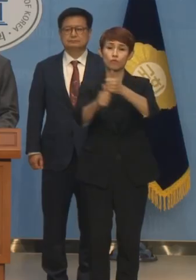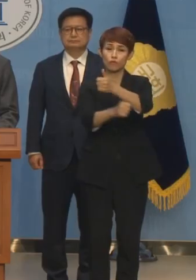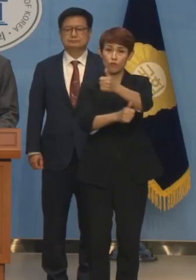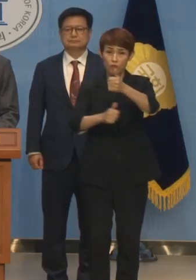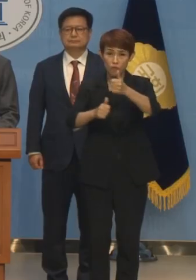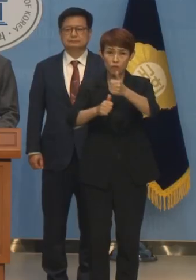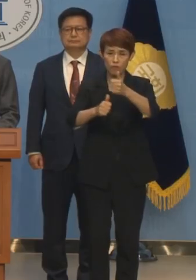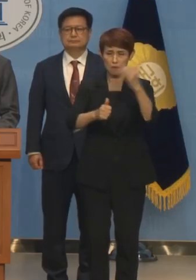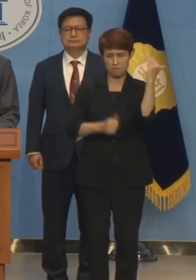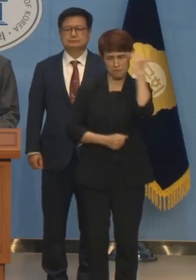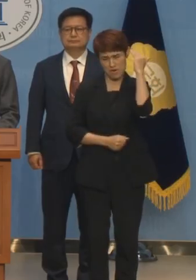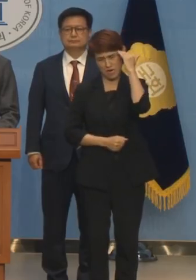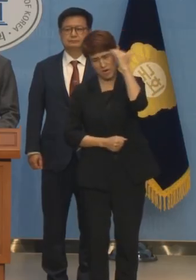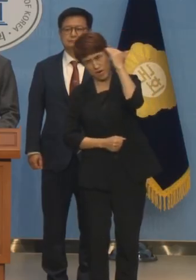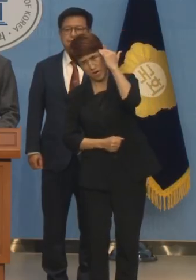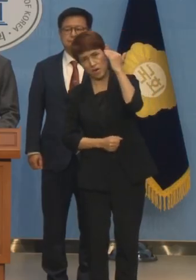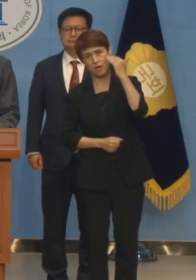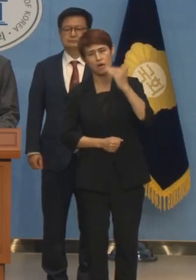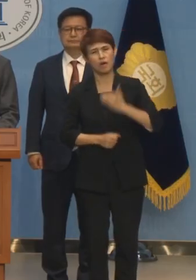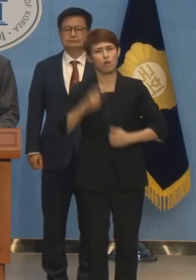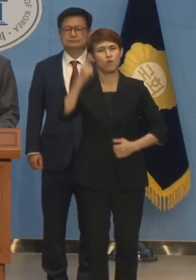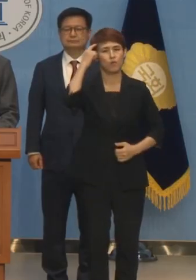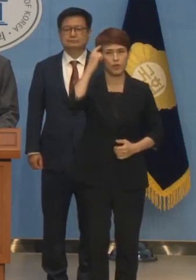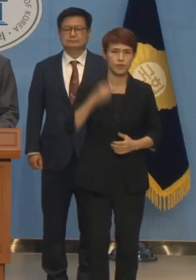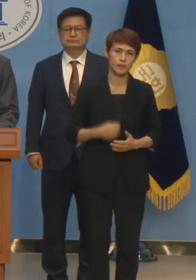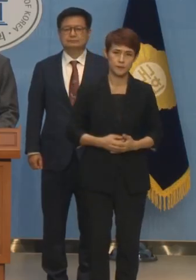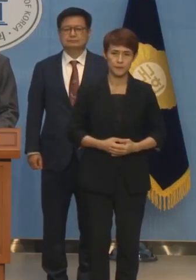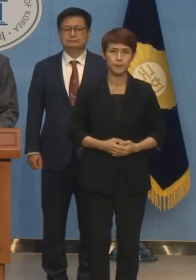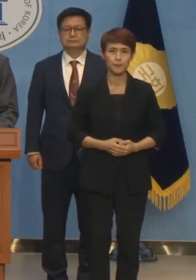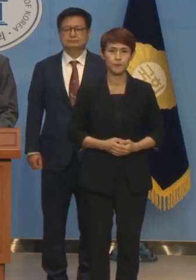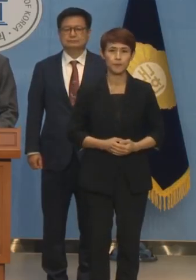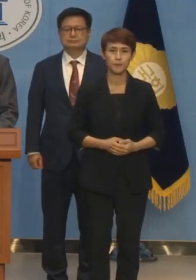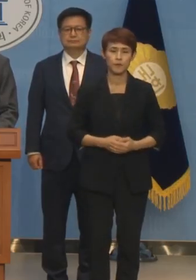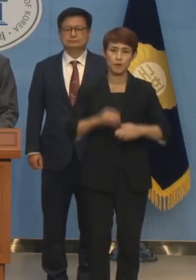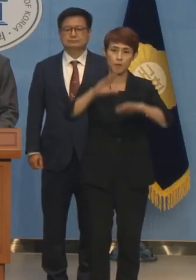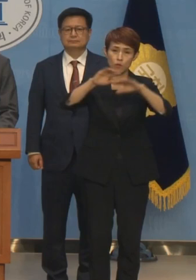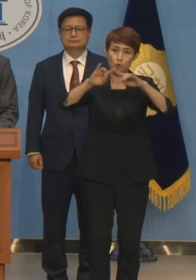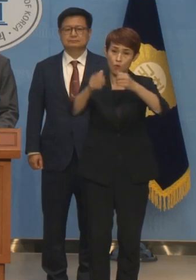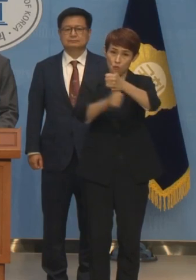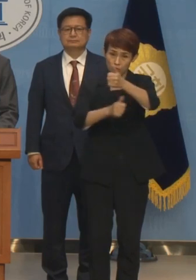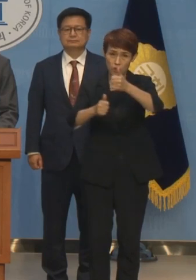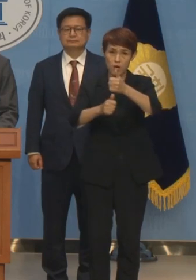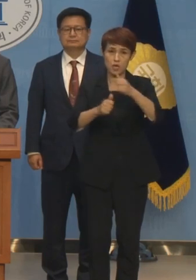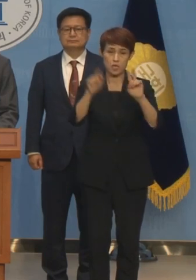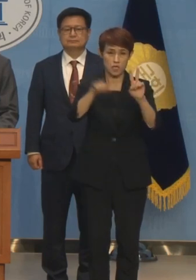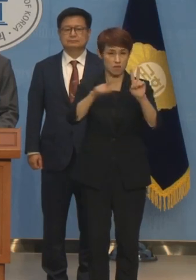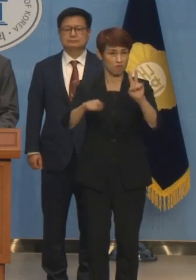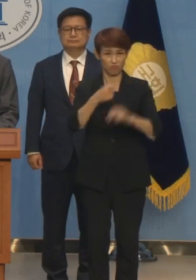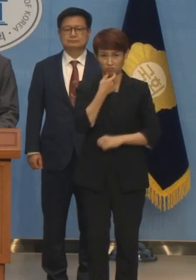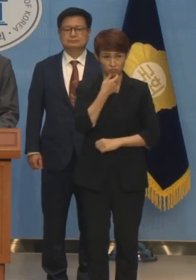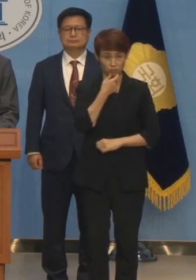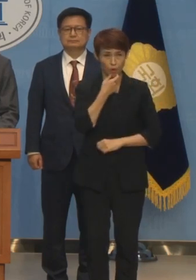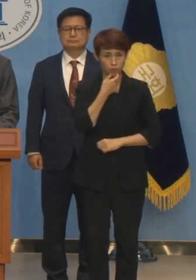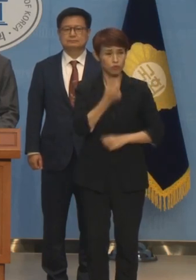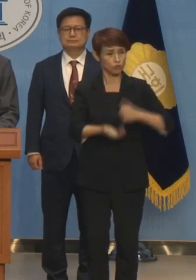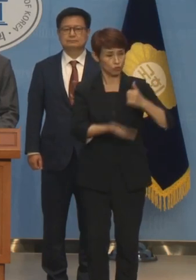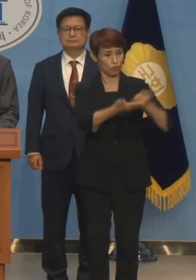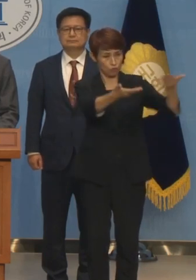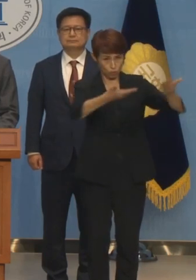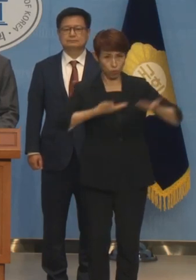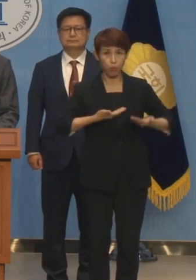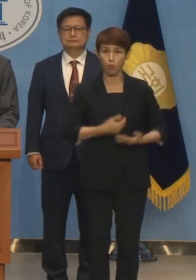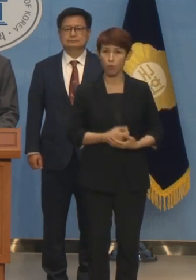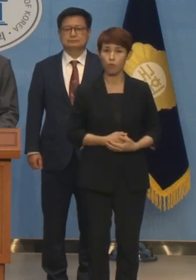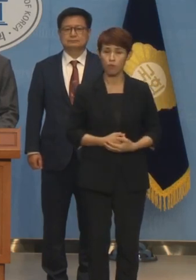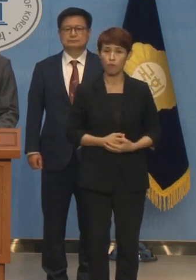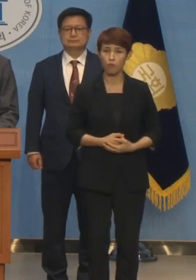회방 놓고 마비시킬 수 있는 것입니까? 방통위 2인 체제가 그토록 불만이라면 방통위원 추천 의무를